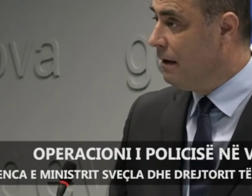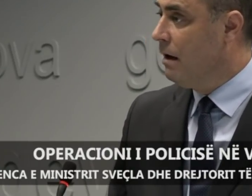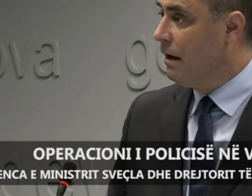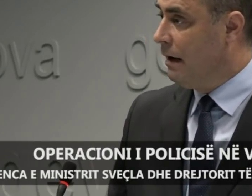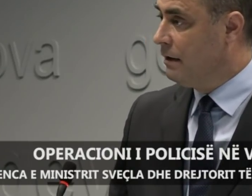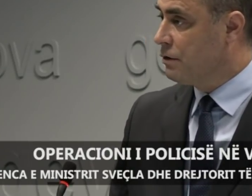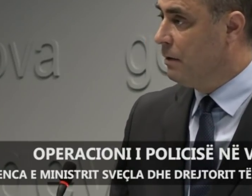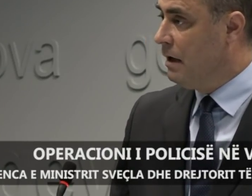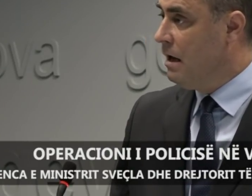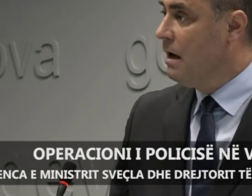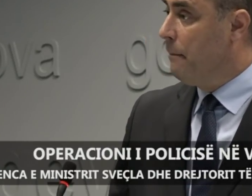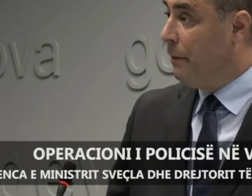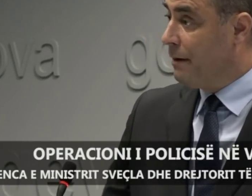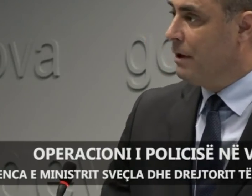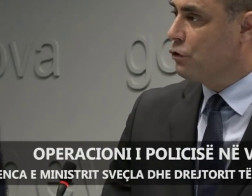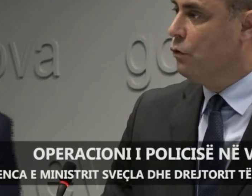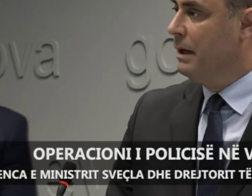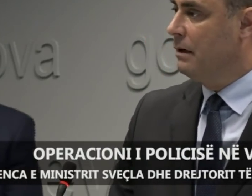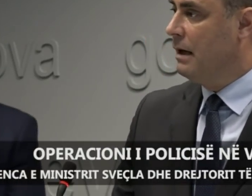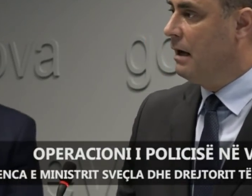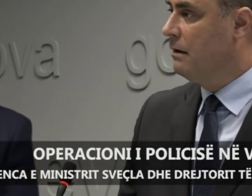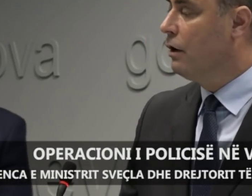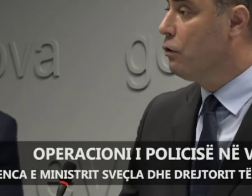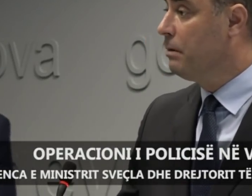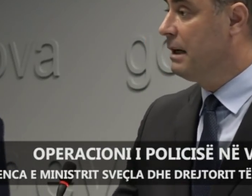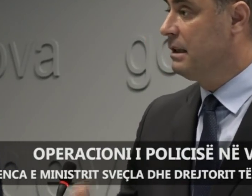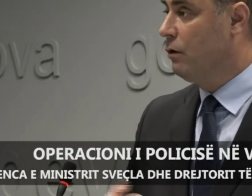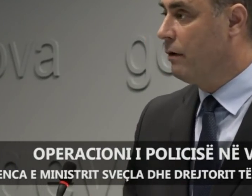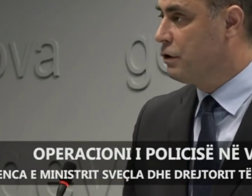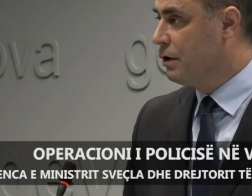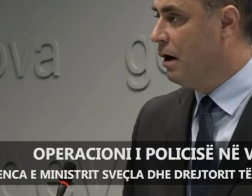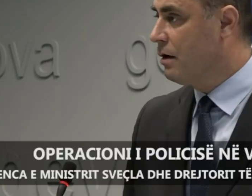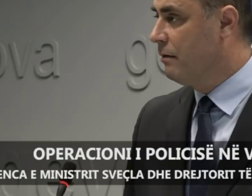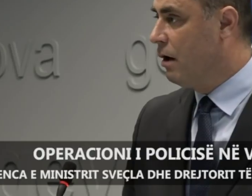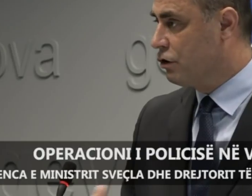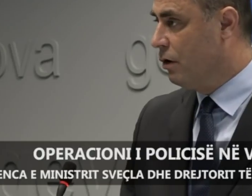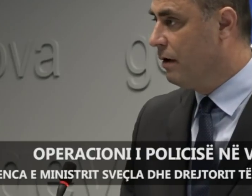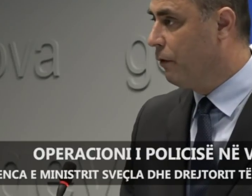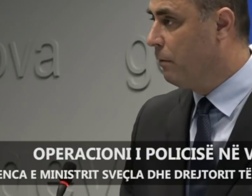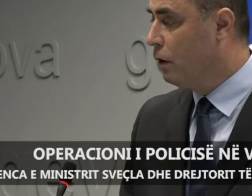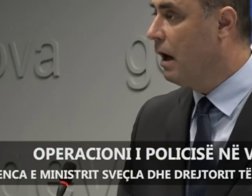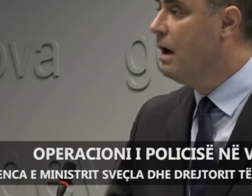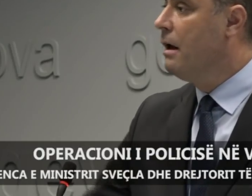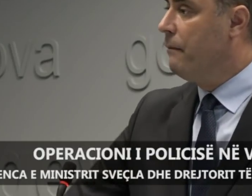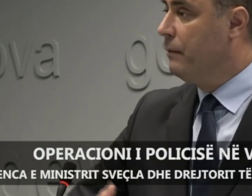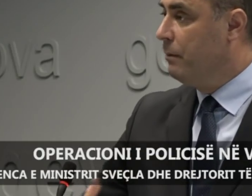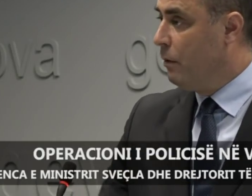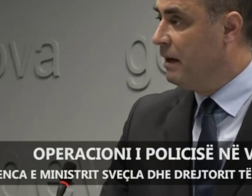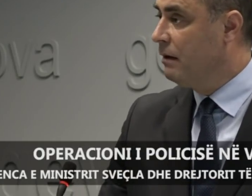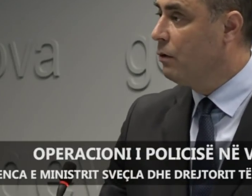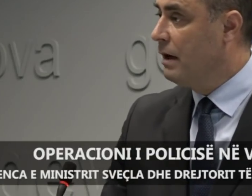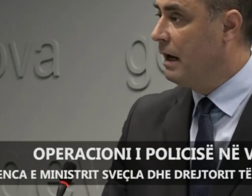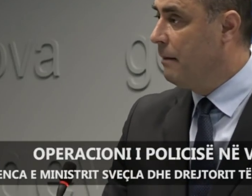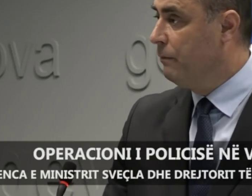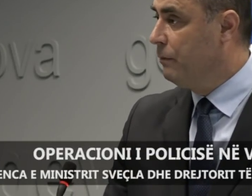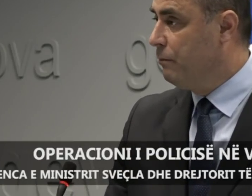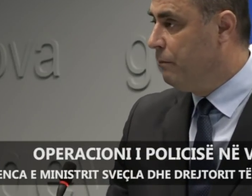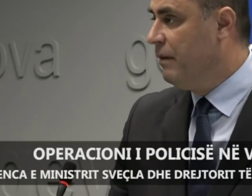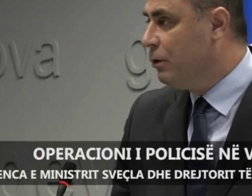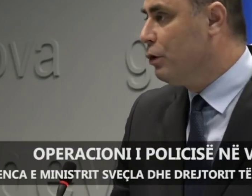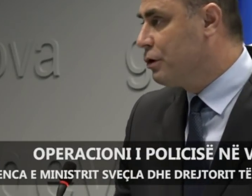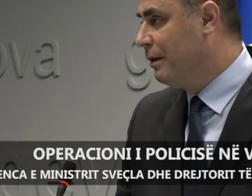specializuar në gatishmëri për me shku me tërhjek një grup gazetarëve që na zhdon informata, në momentin kur ne